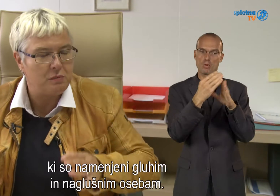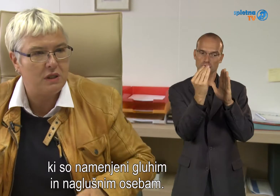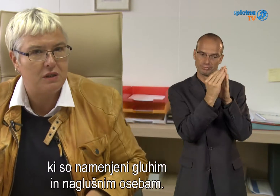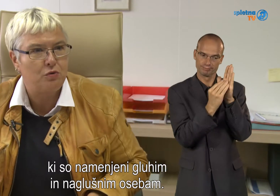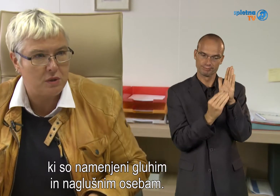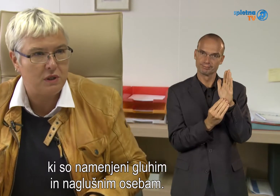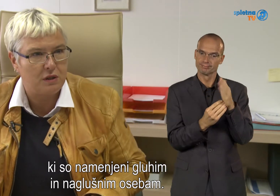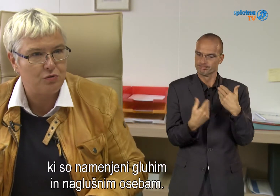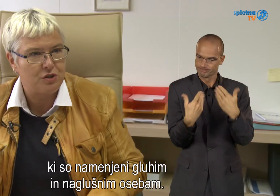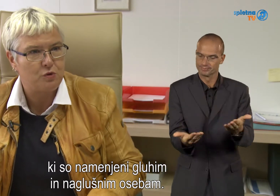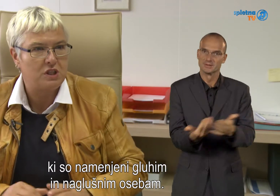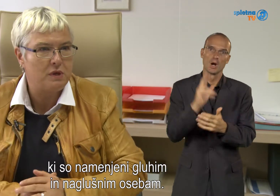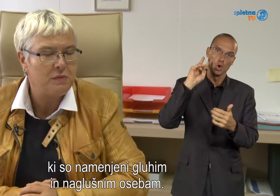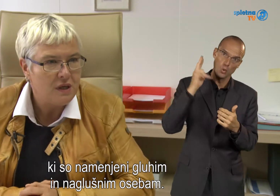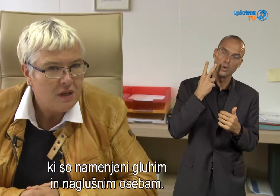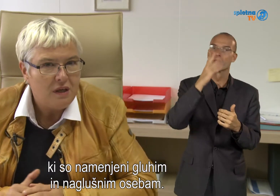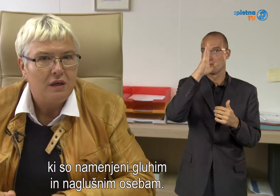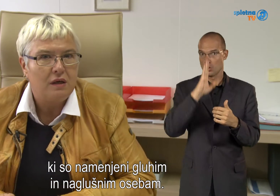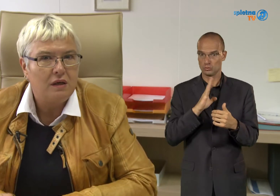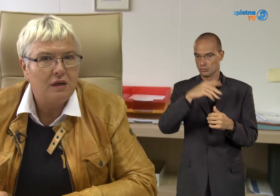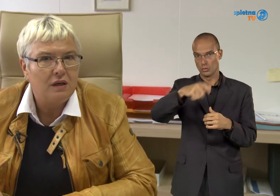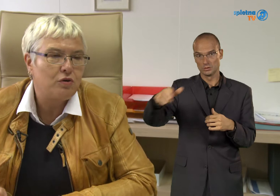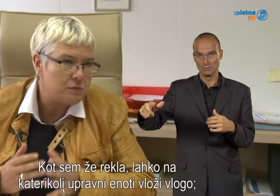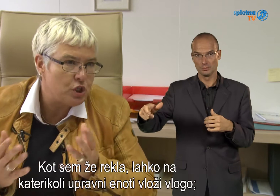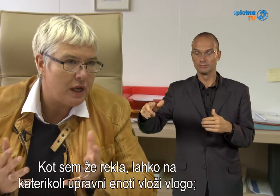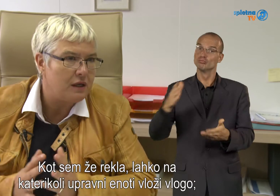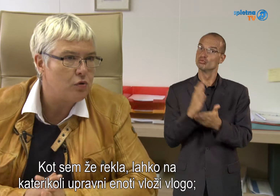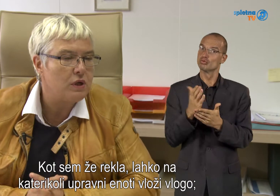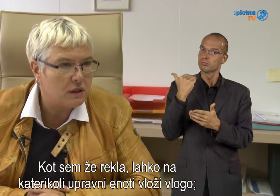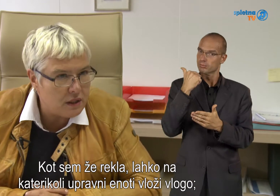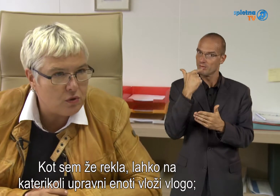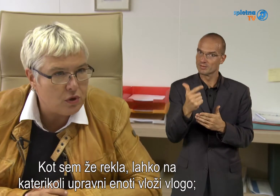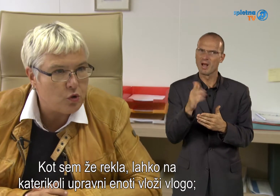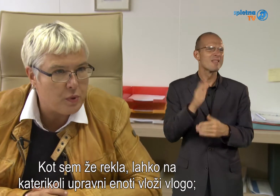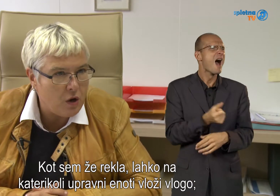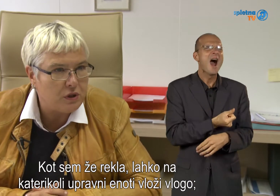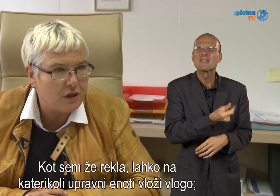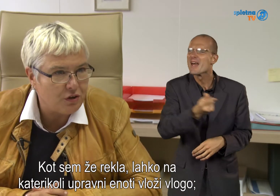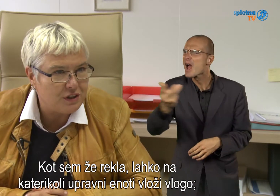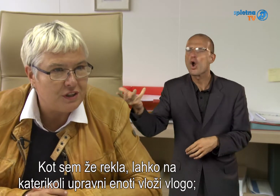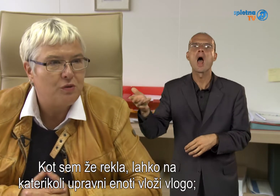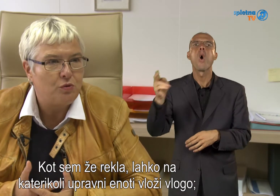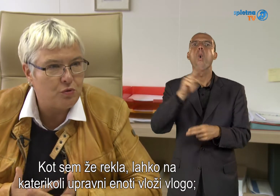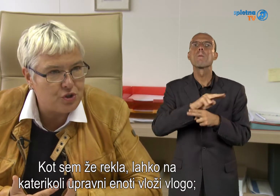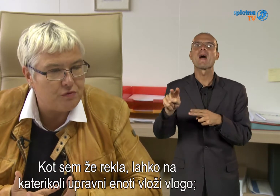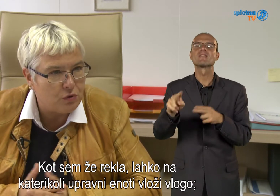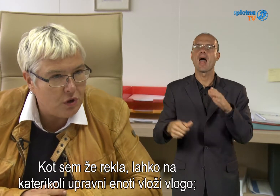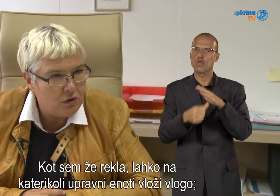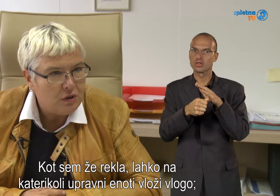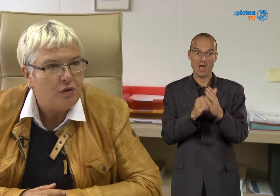namenjeni gluhim in naglušnim osebam. Kot sem že rekla, lahko na katerikoli upravni enoti vloži vlogo.